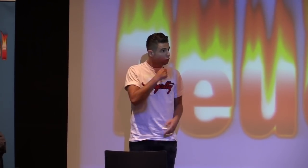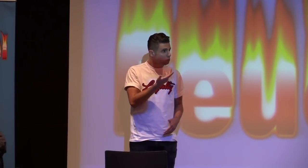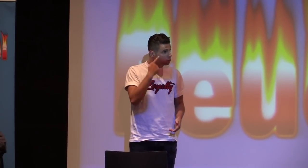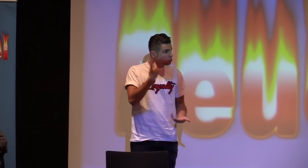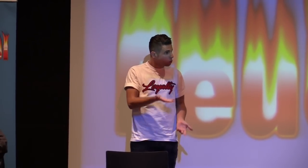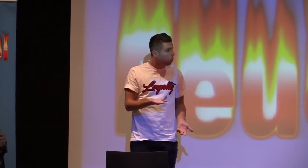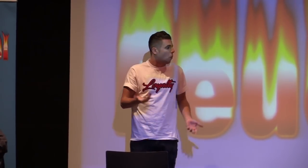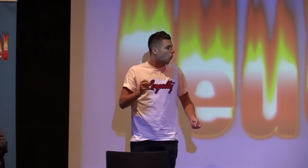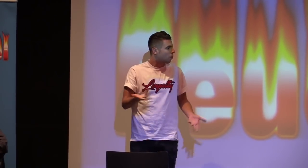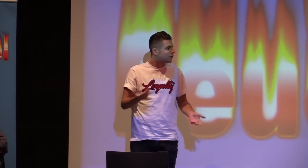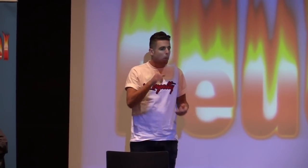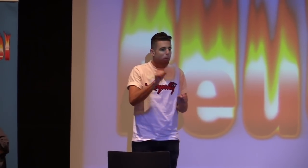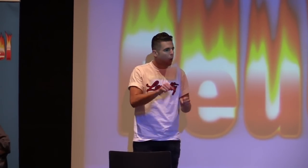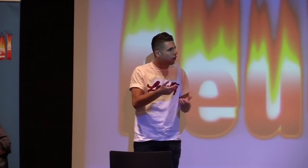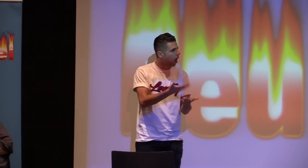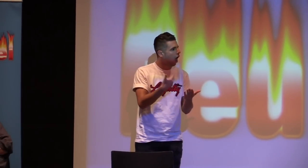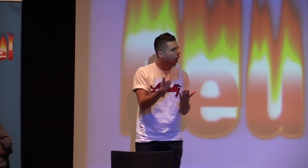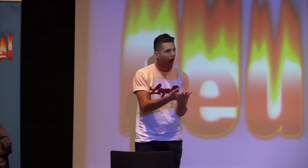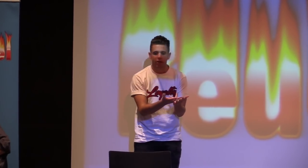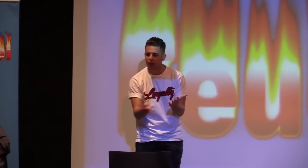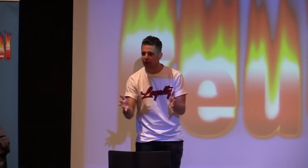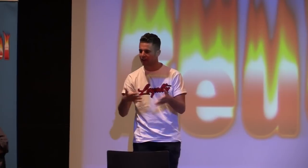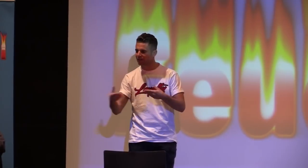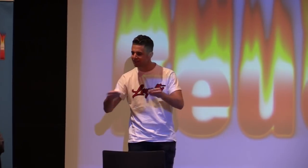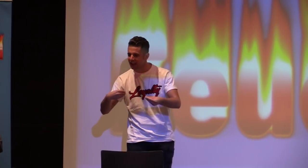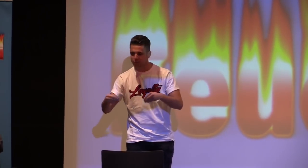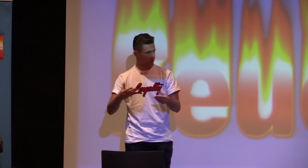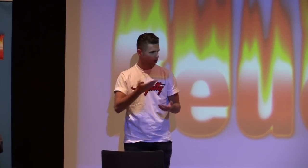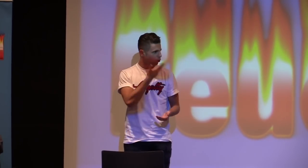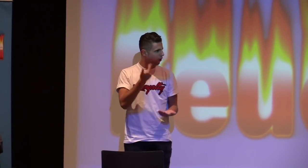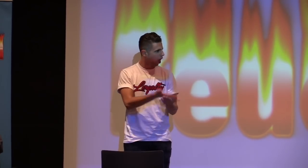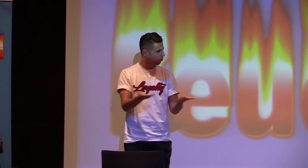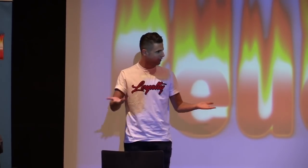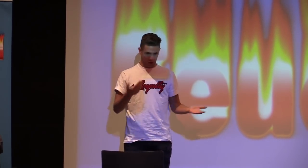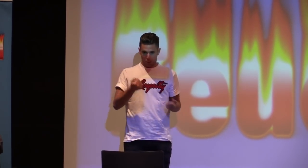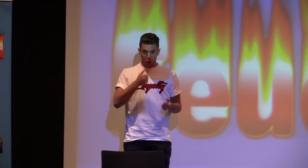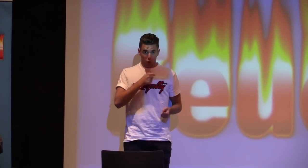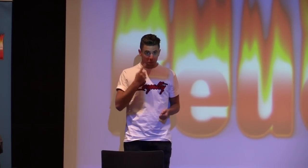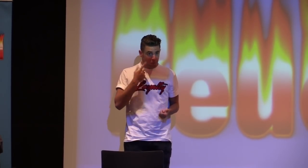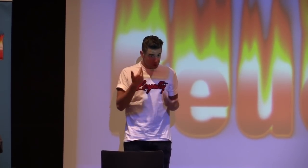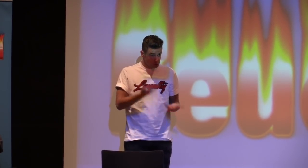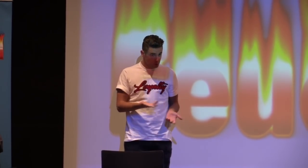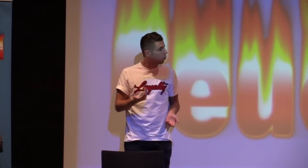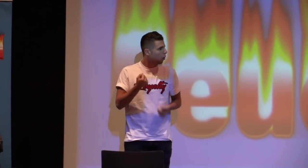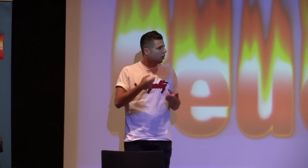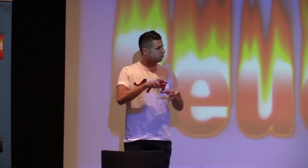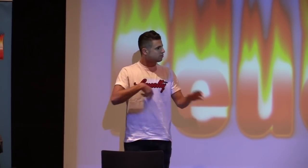wenn man davon nichts weiß, dann macht man das nicht. Ist doch klar, man muss doch da verschiedene Alternativen vorgezeigt bekommen.